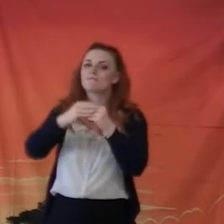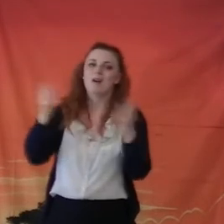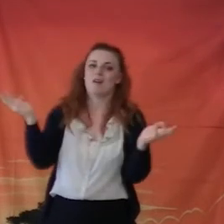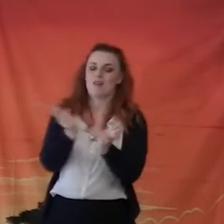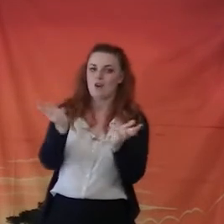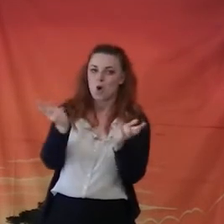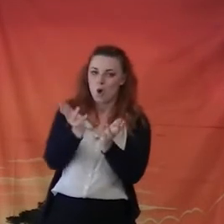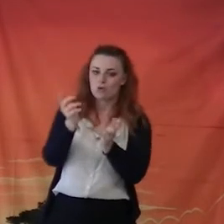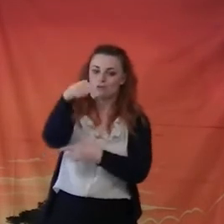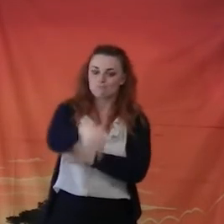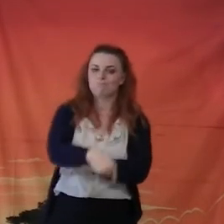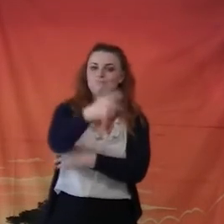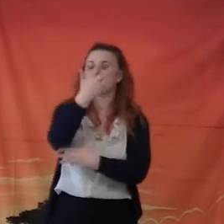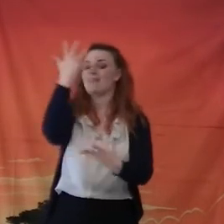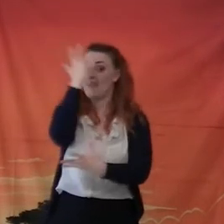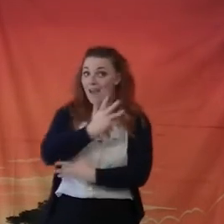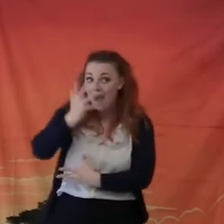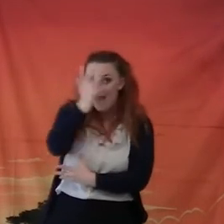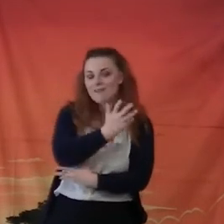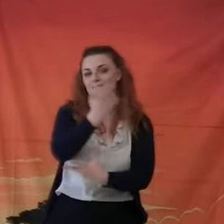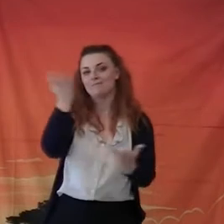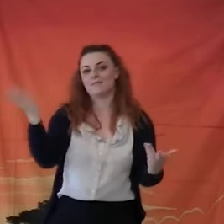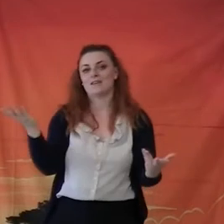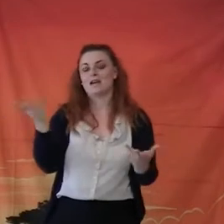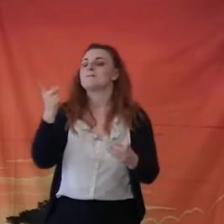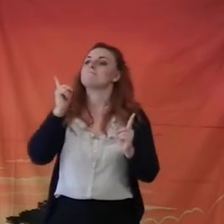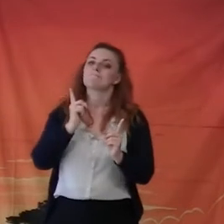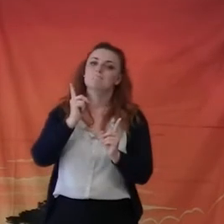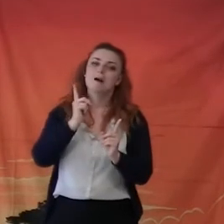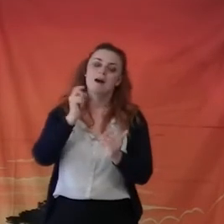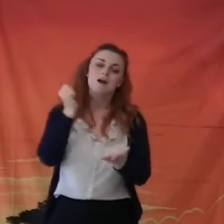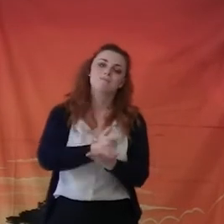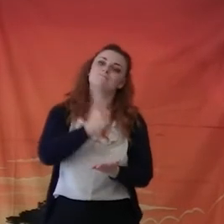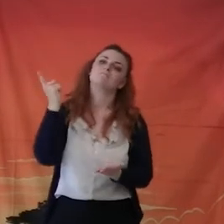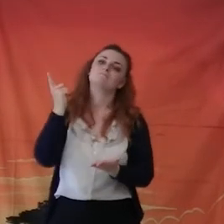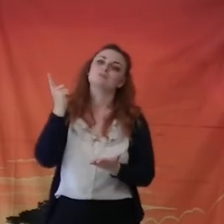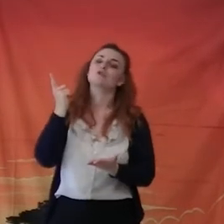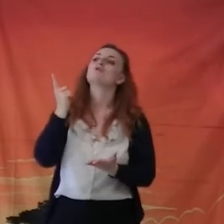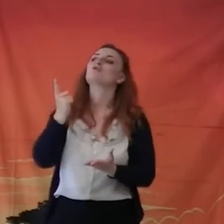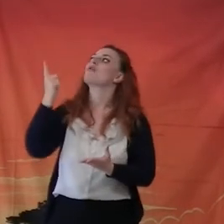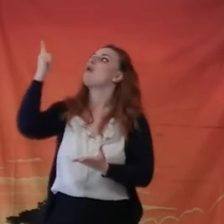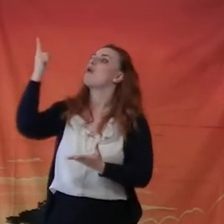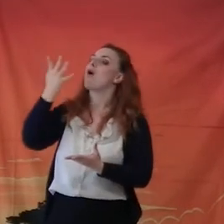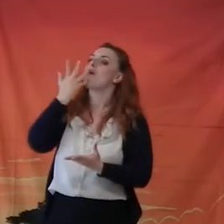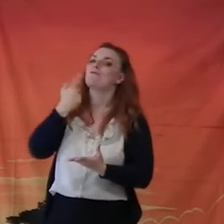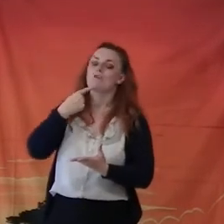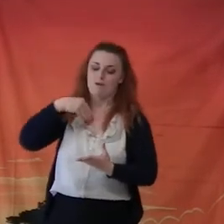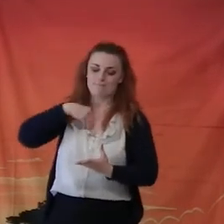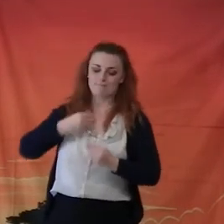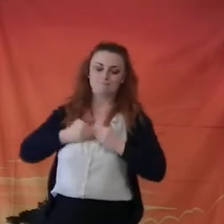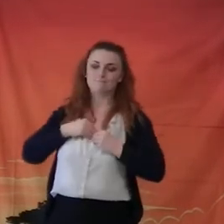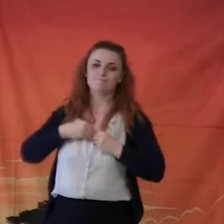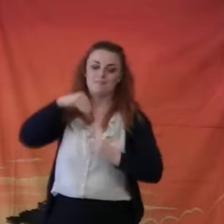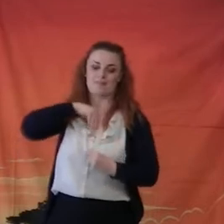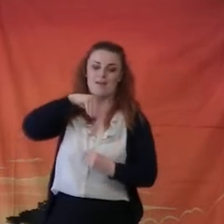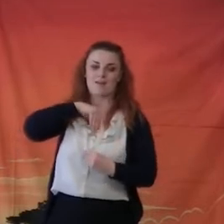ma soprattutto anche quello che Dio ha voluto fare in noi tramite gli africani. E quello che abbiamo